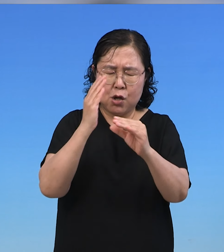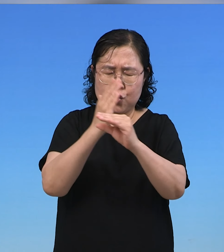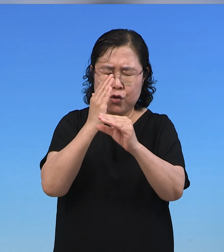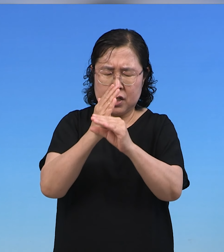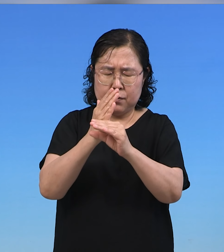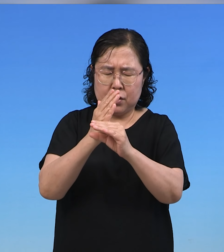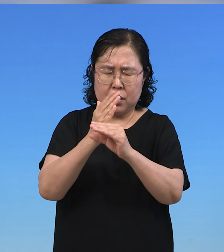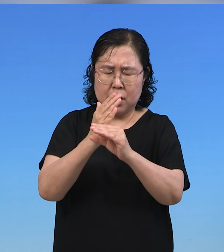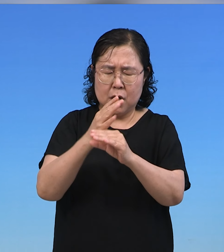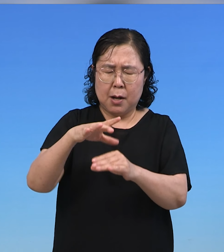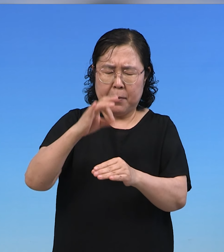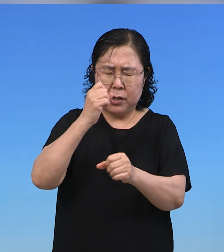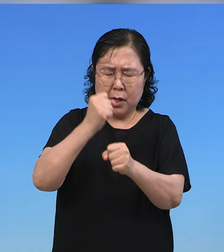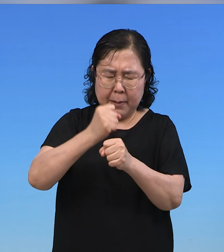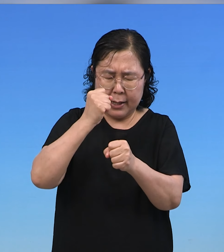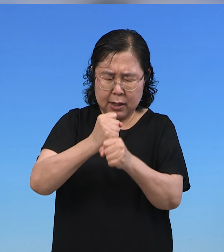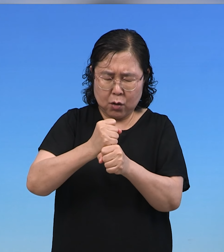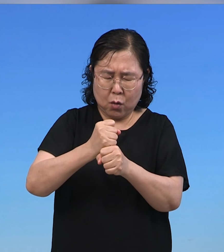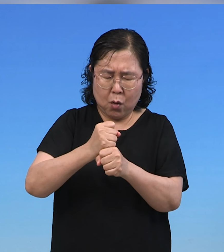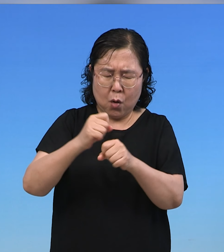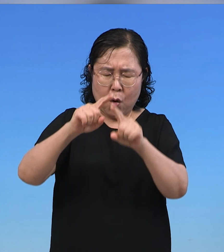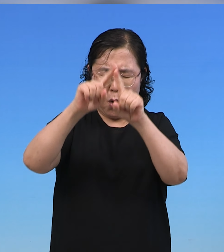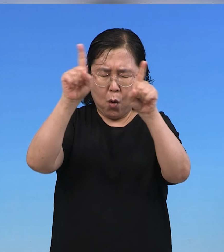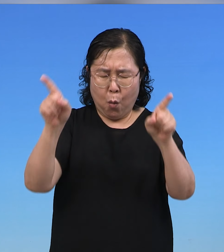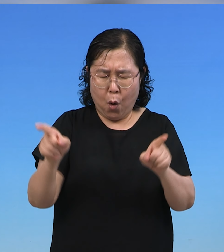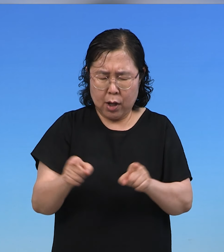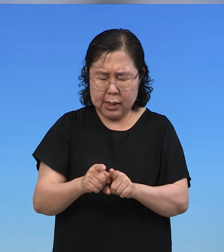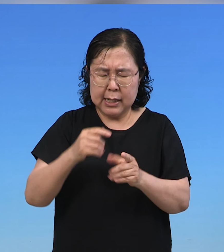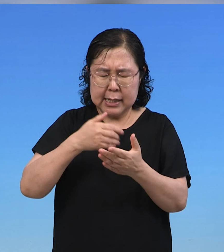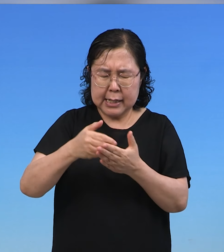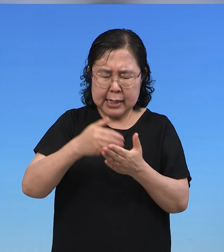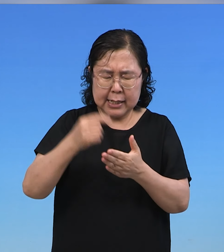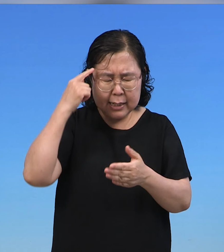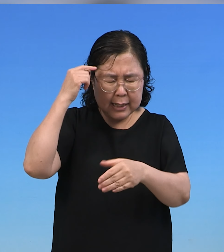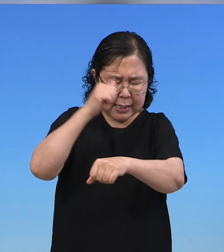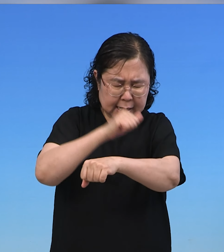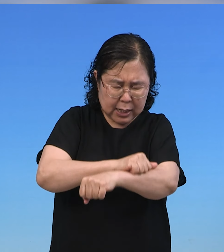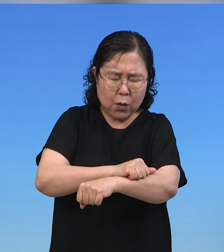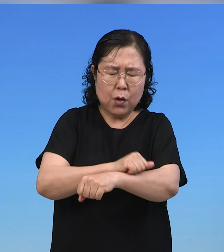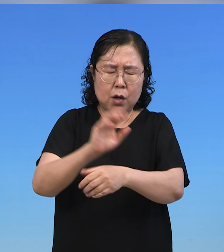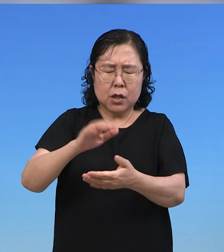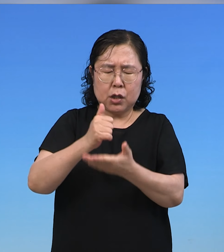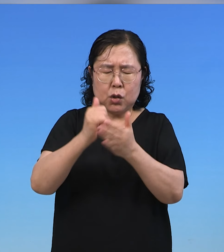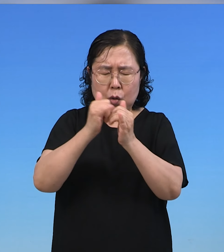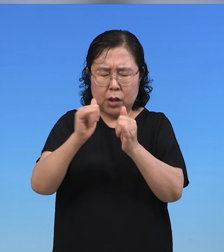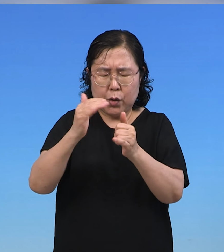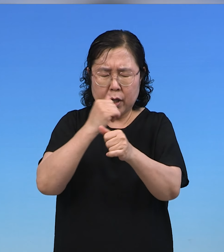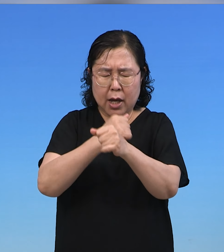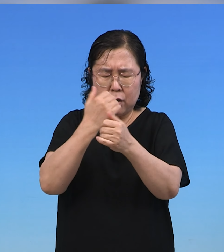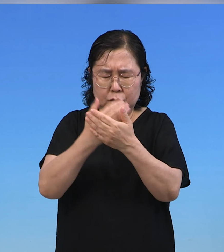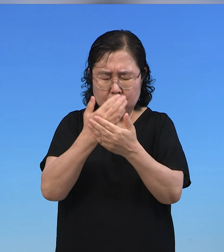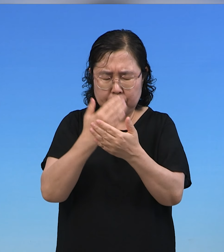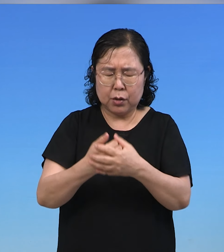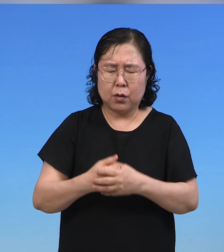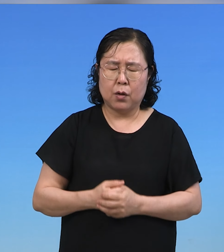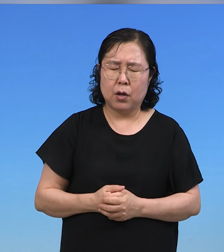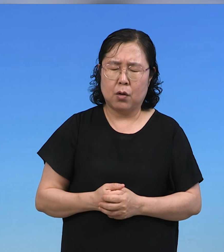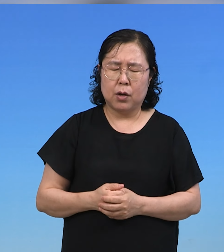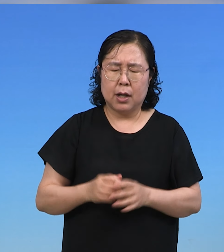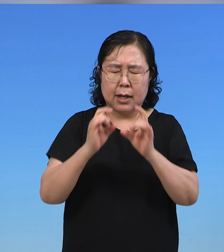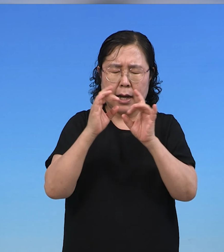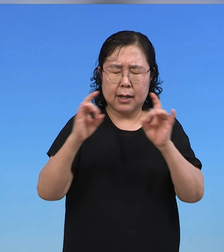잡고 나서 우리 인생의 원을 그려나가는 지혜로운 그리스도인들이 되게 해주시고,